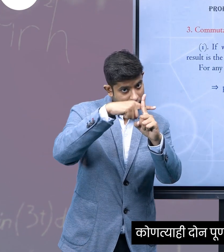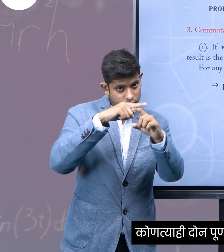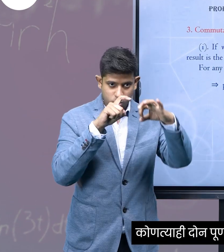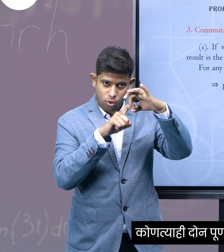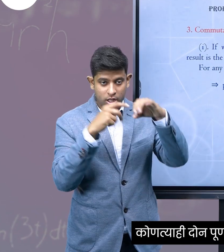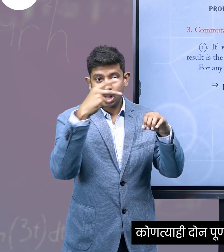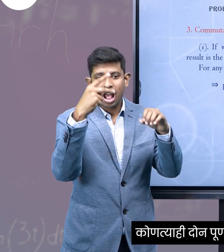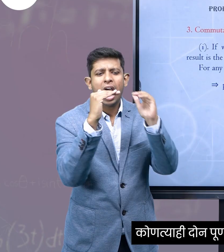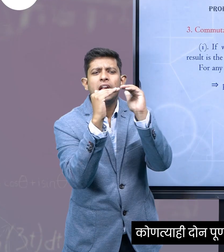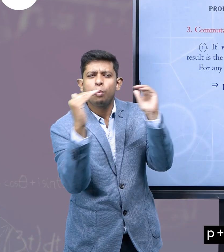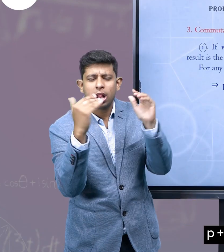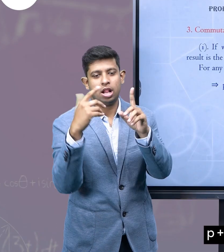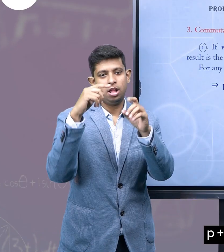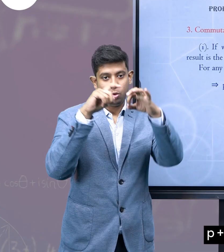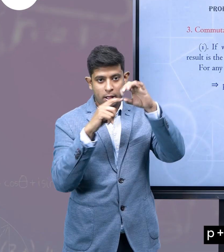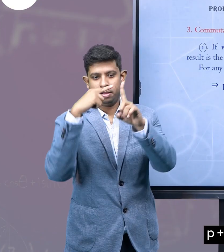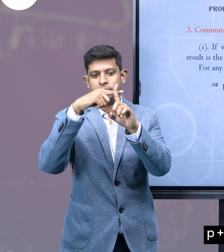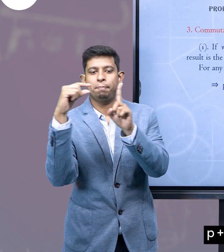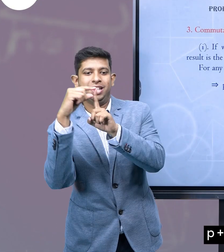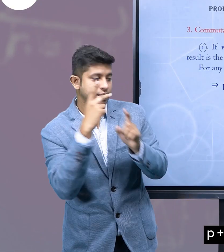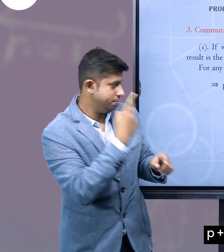संख्यासाठी P आणि Q, P + Q equals to P + Q.